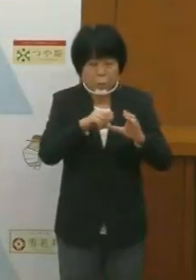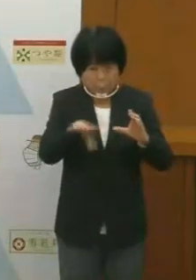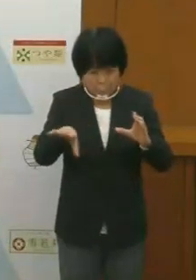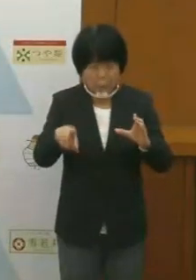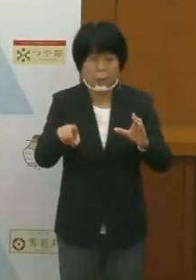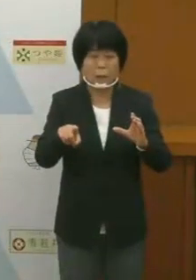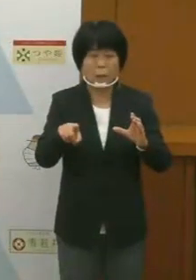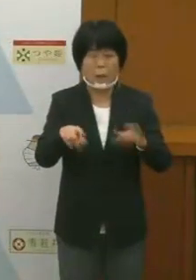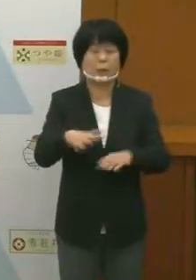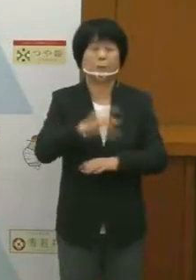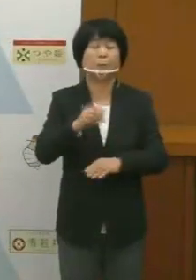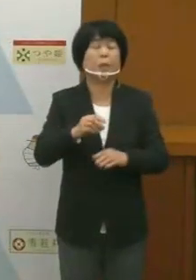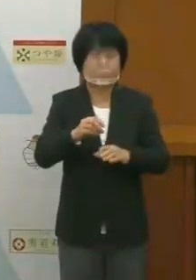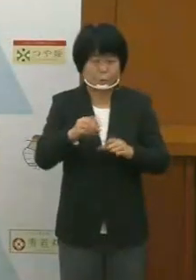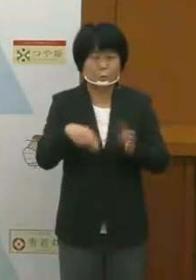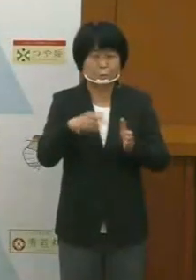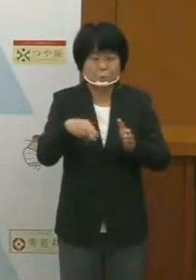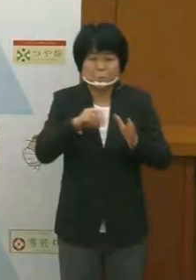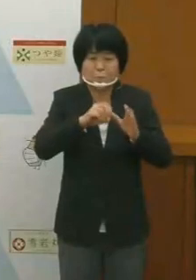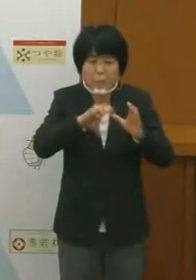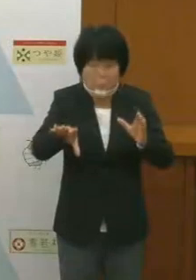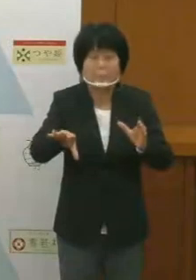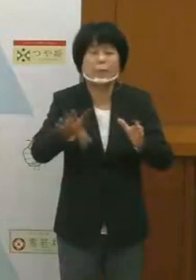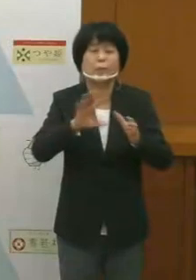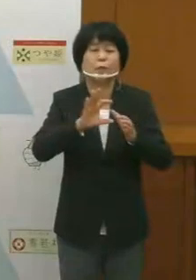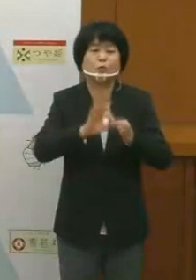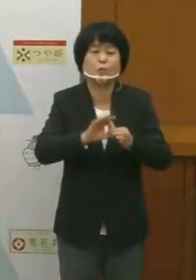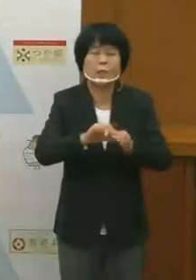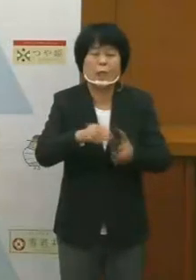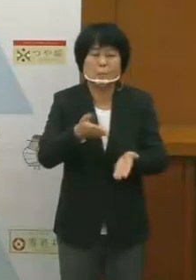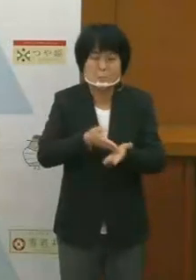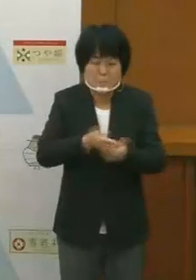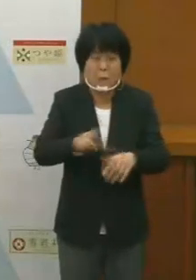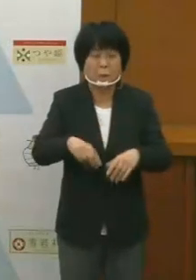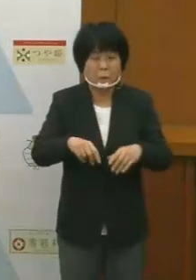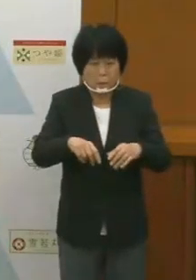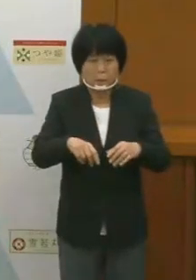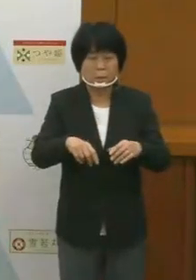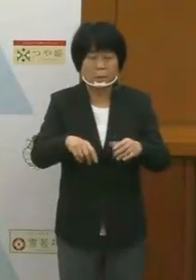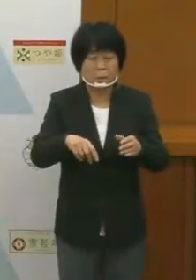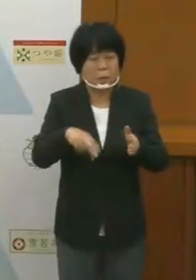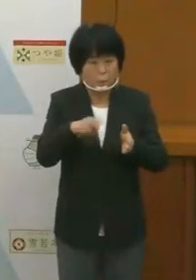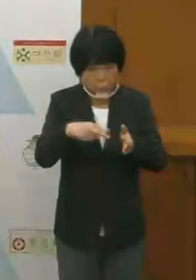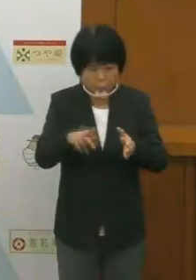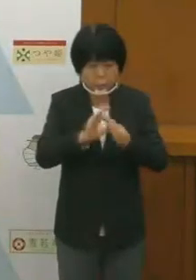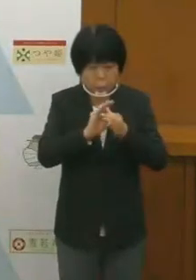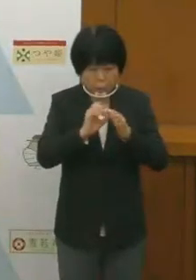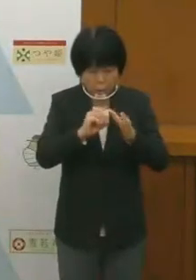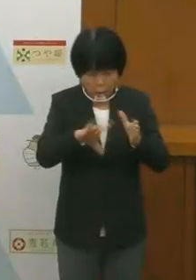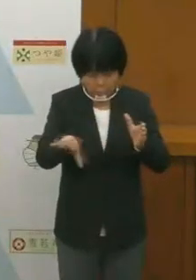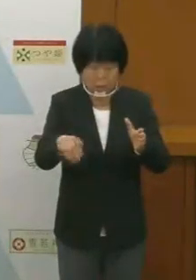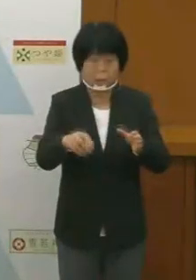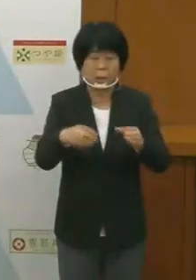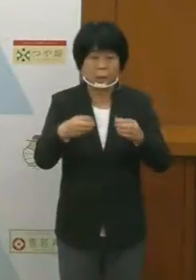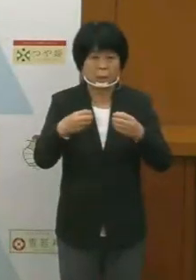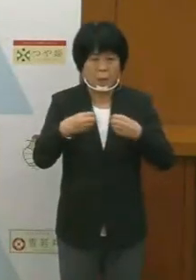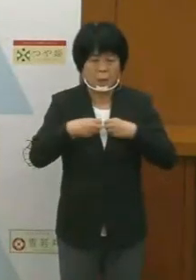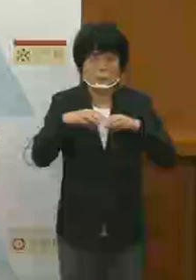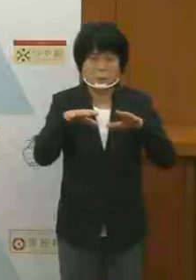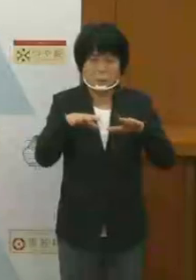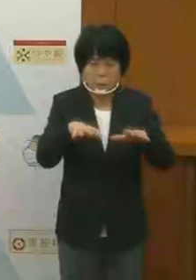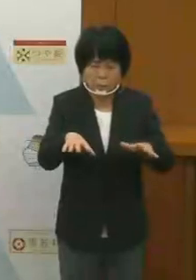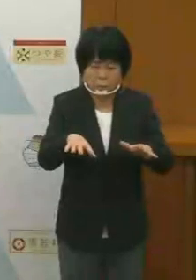から、まずは GoTo トラベルキャンペーンについて申し上げます。 GoTo トラベルキャンペーンから感染拡大地域を除